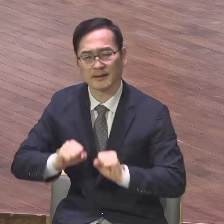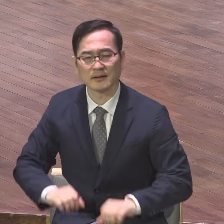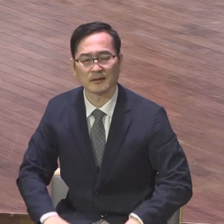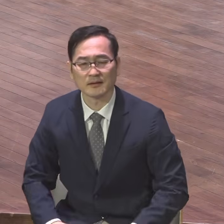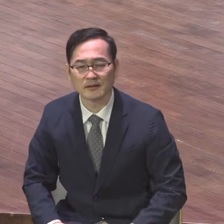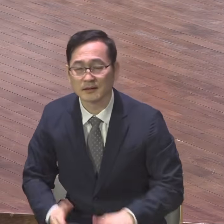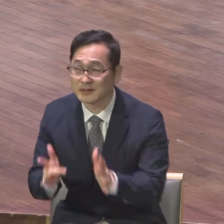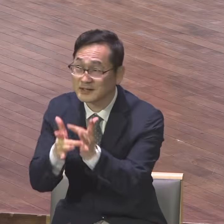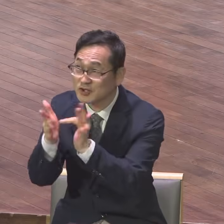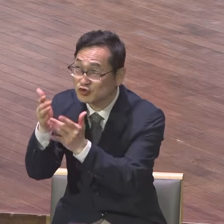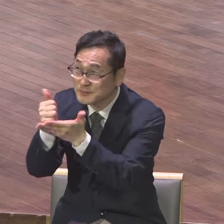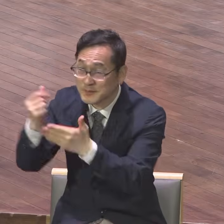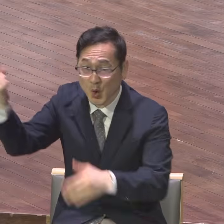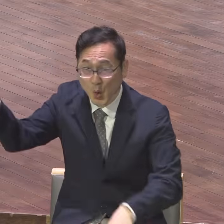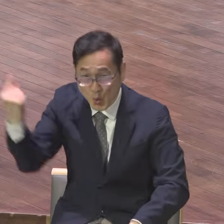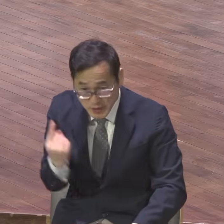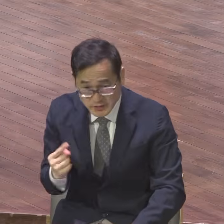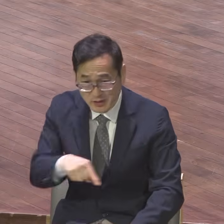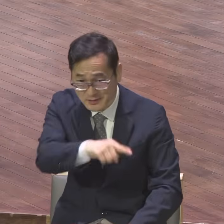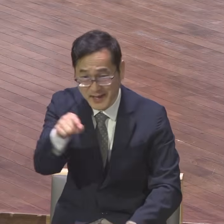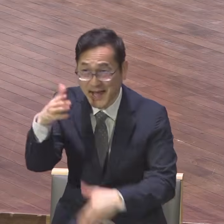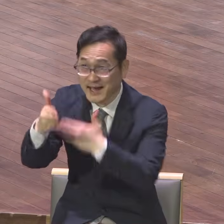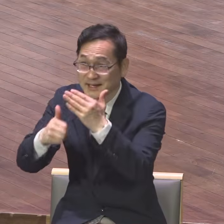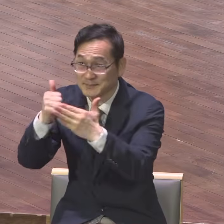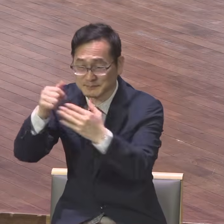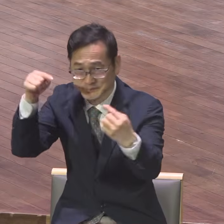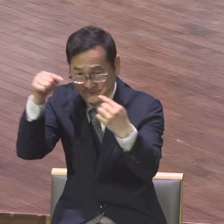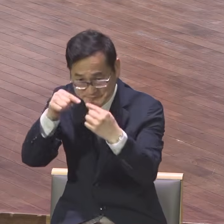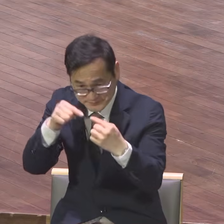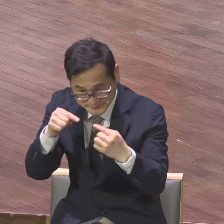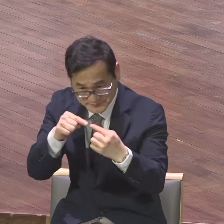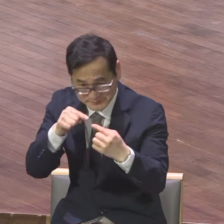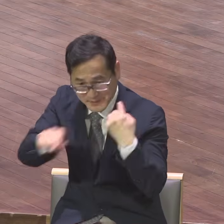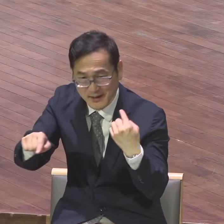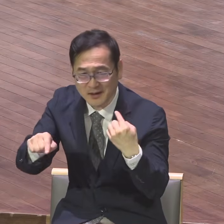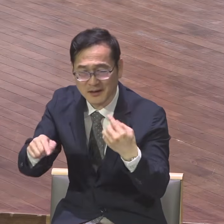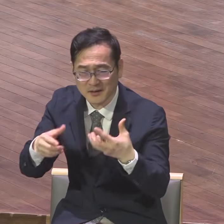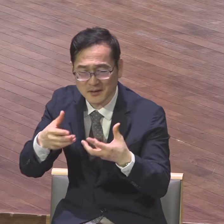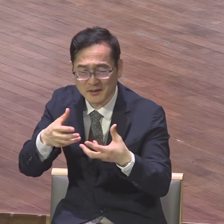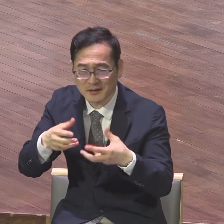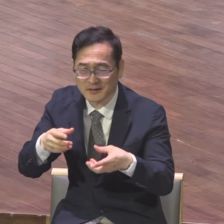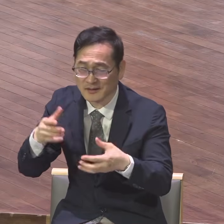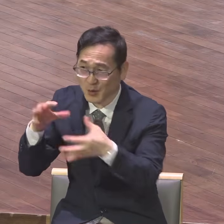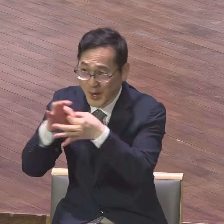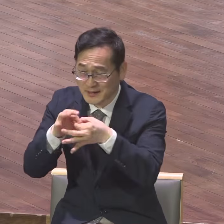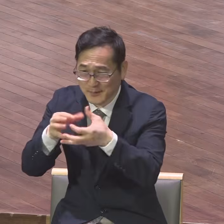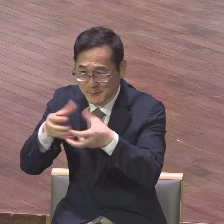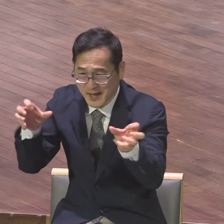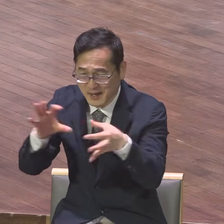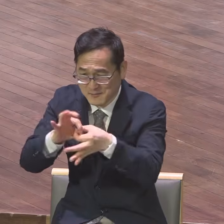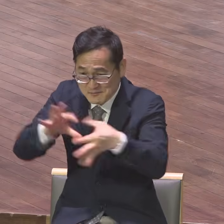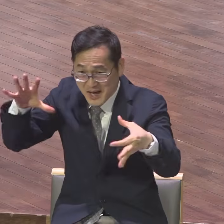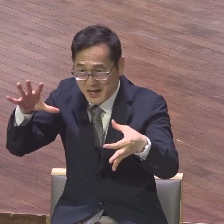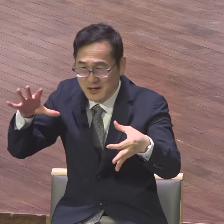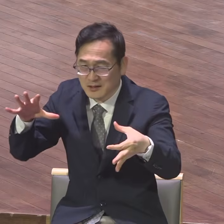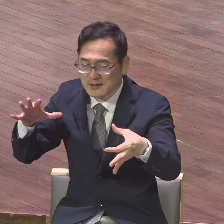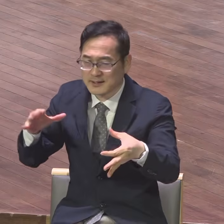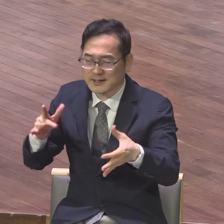그리스도께서 오셔서 이 깨어진 형상을 다 회복시켜 주시고 구원의 길을 쫙